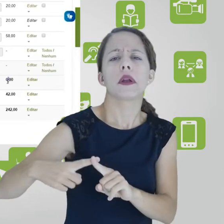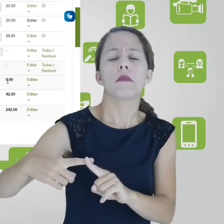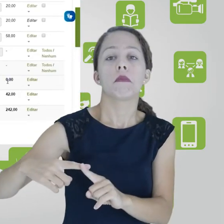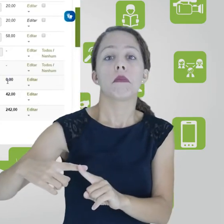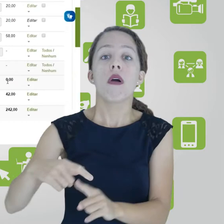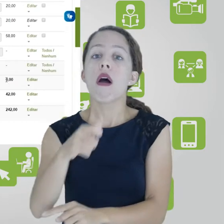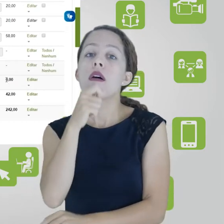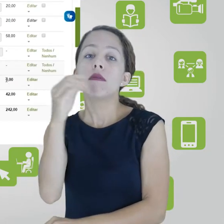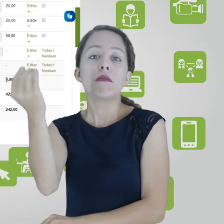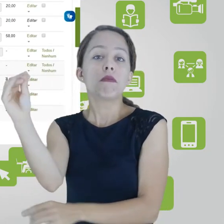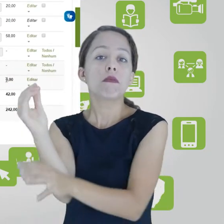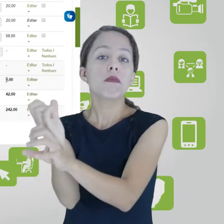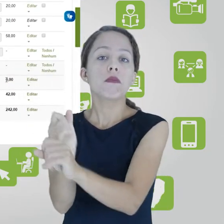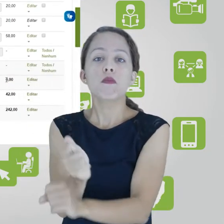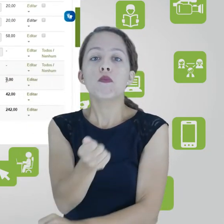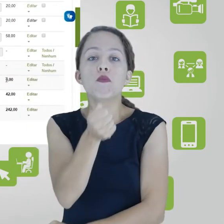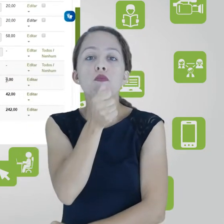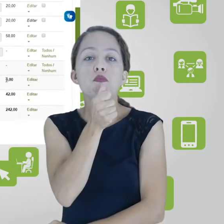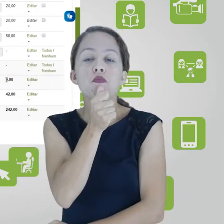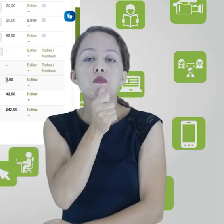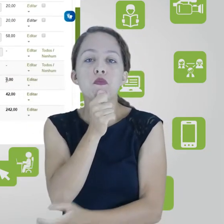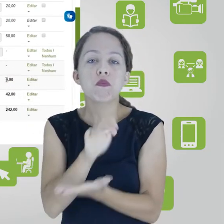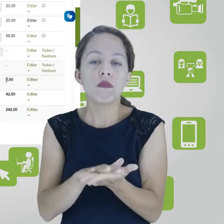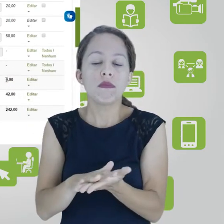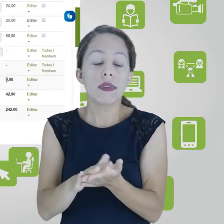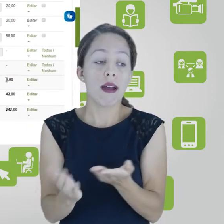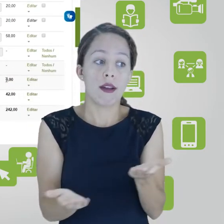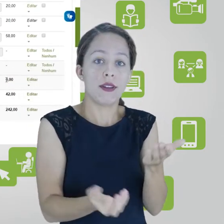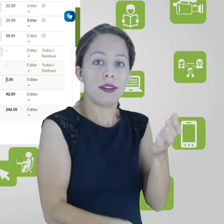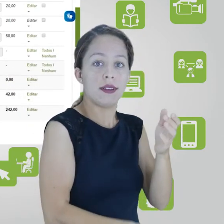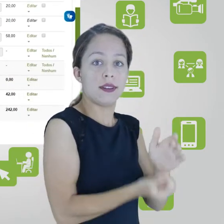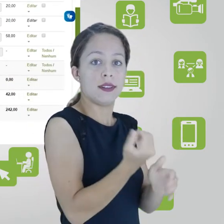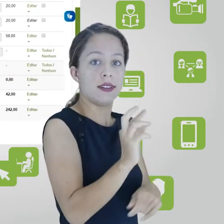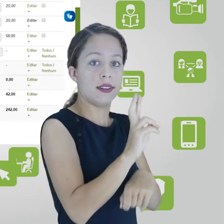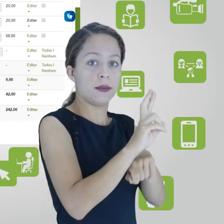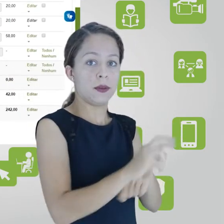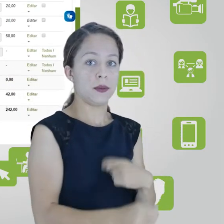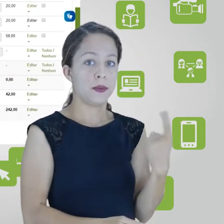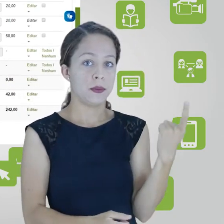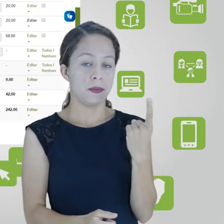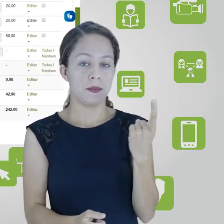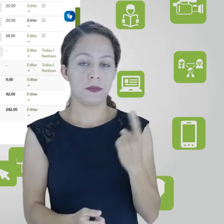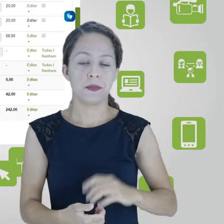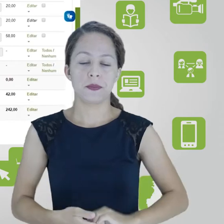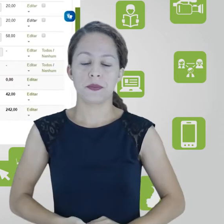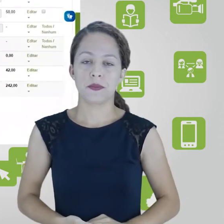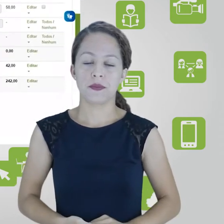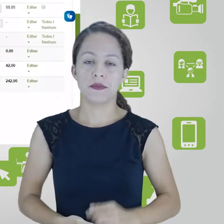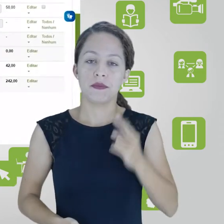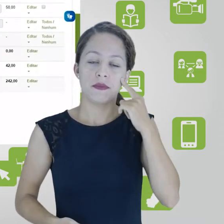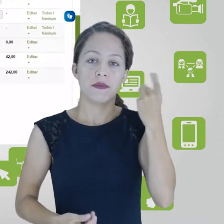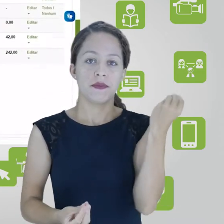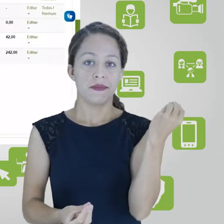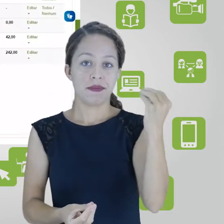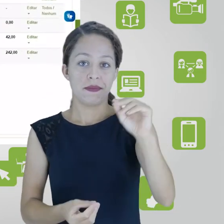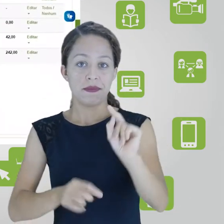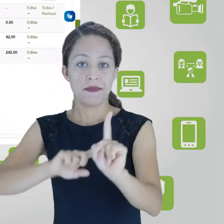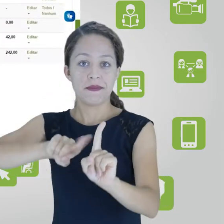zero. Por quê? Porque não tem nenhuma atividade, nenhum recurso ali dentro, certo? Vamos criar agora a recuperação 1.